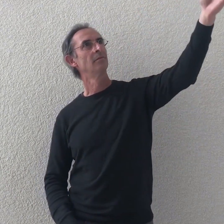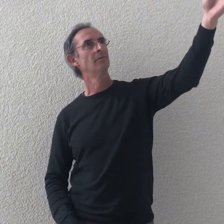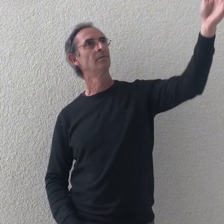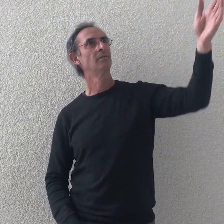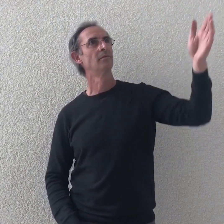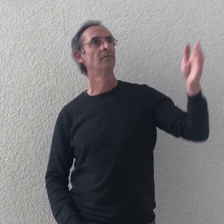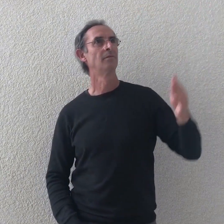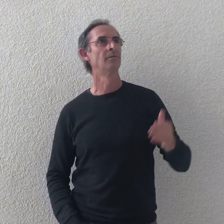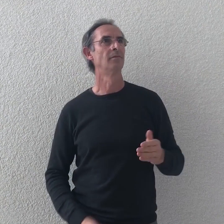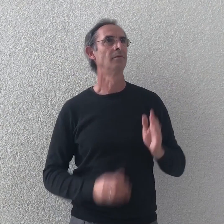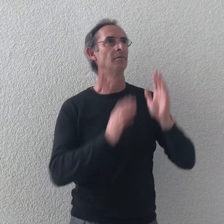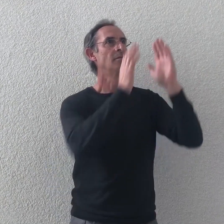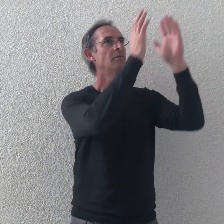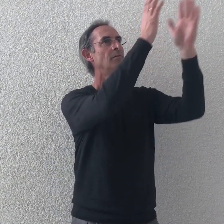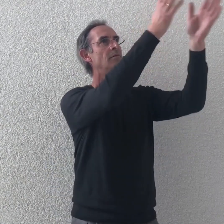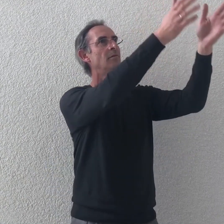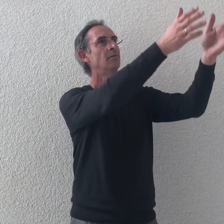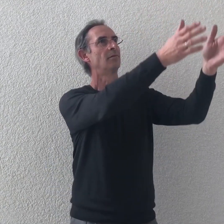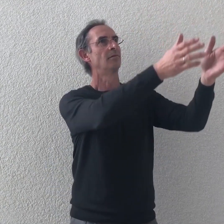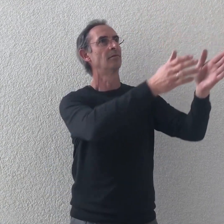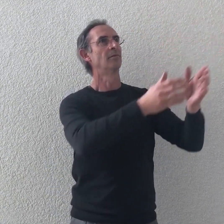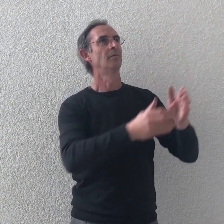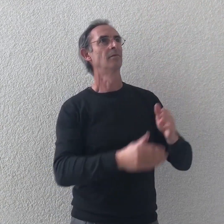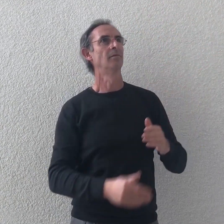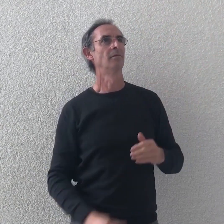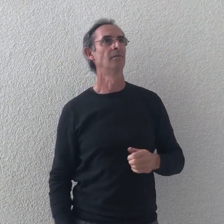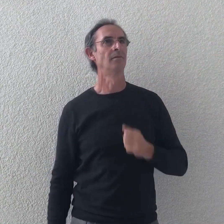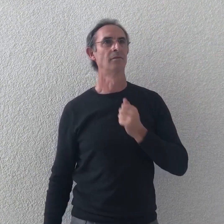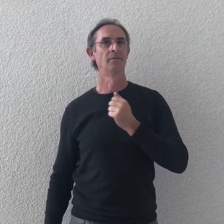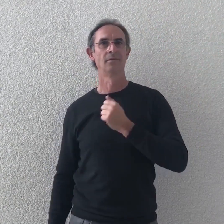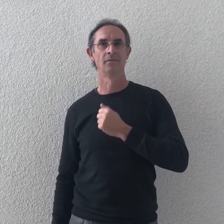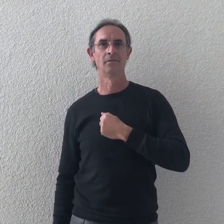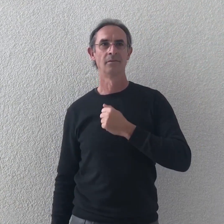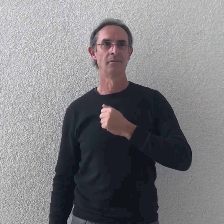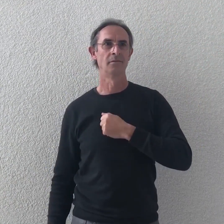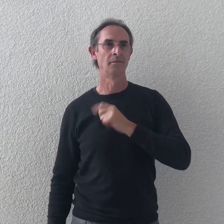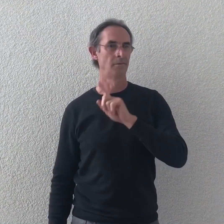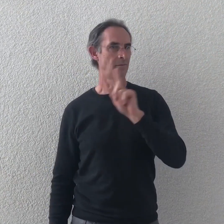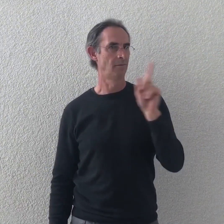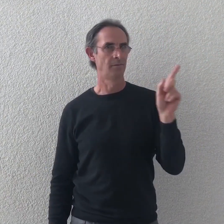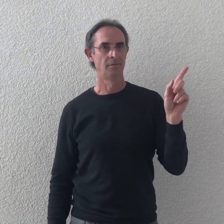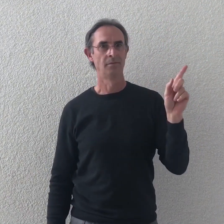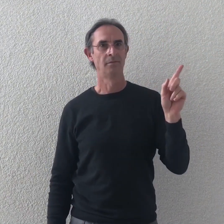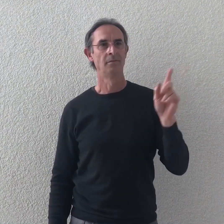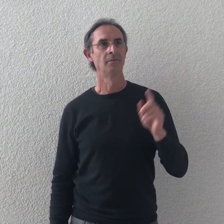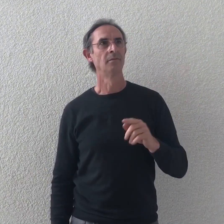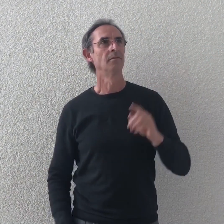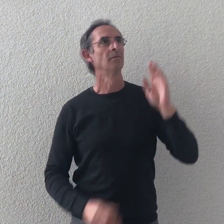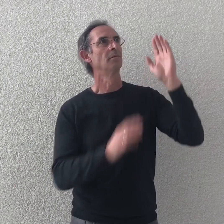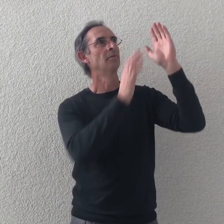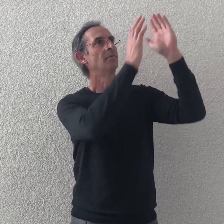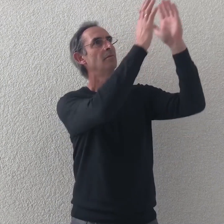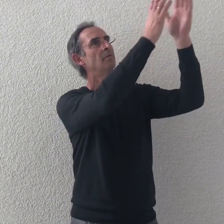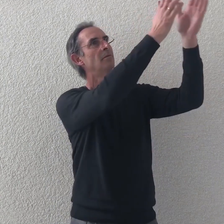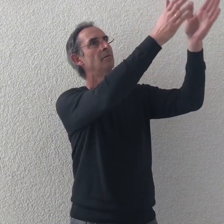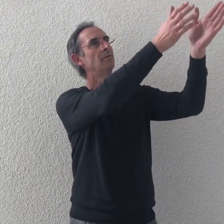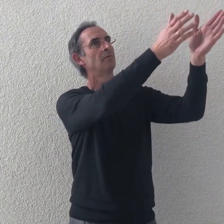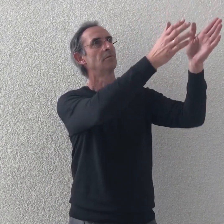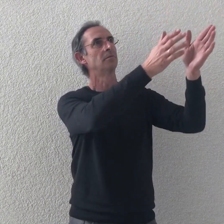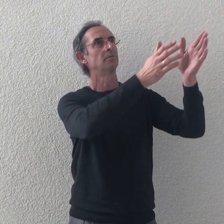Zuversicht. Auf dich vertrau ich und fürcht mich nicht. Auf dich vertrau ich und